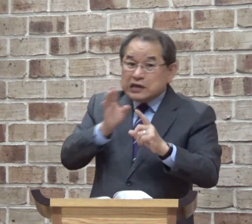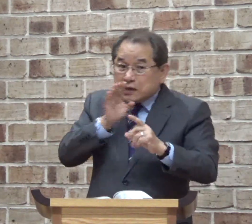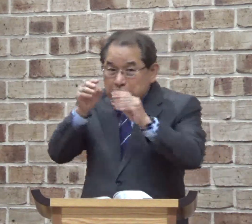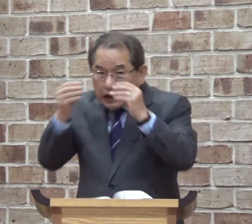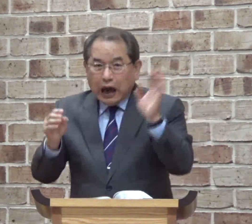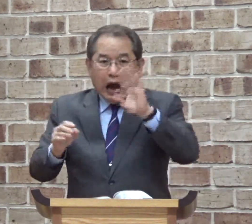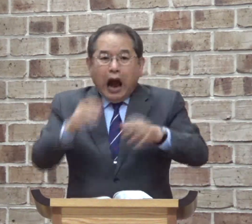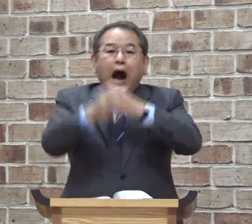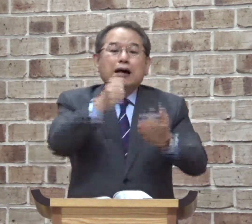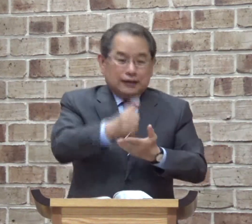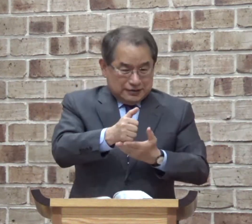하나님이 이 땅에 오셔서